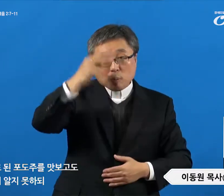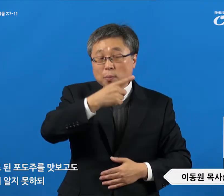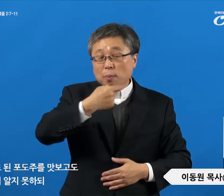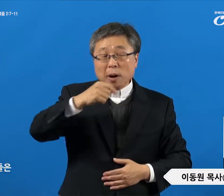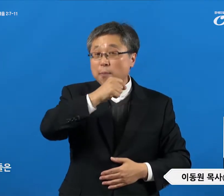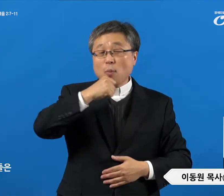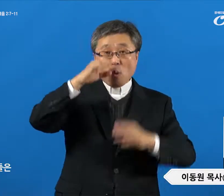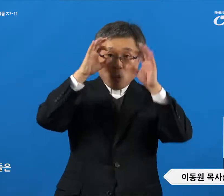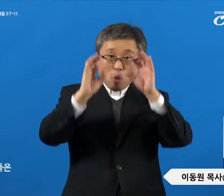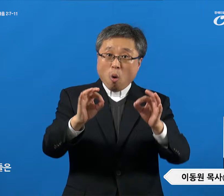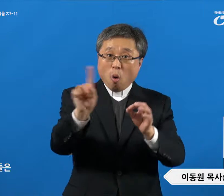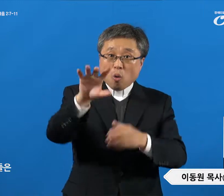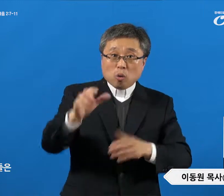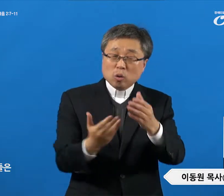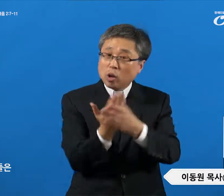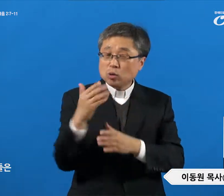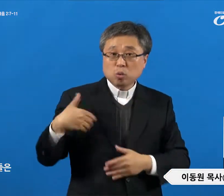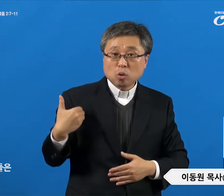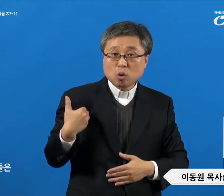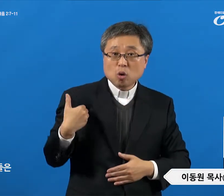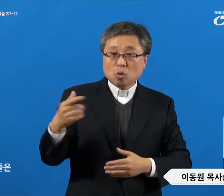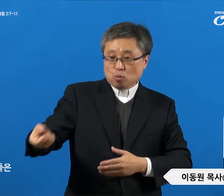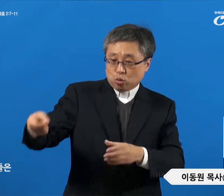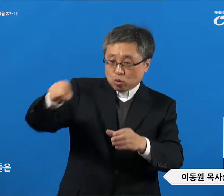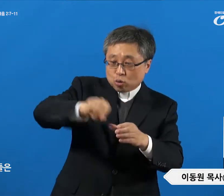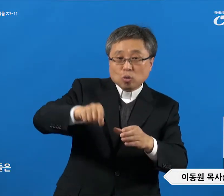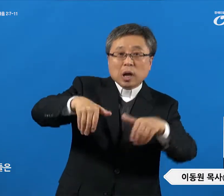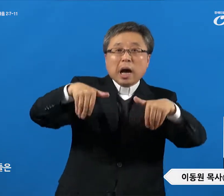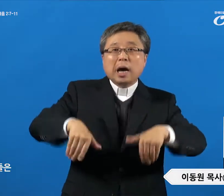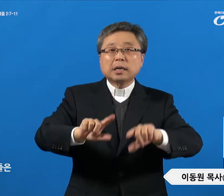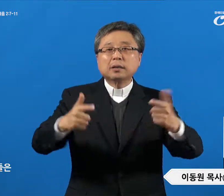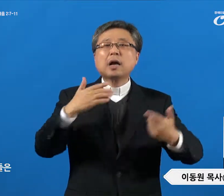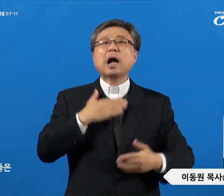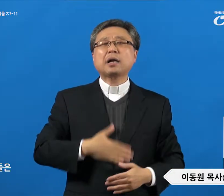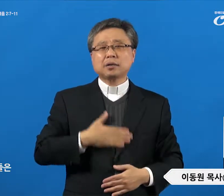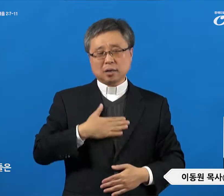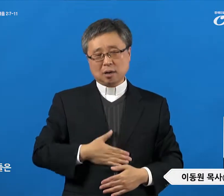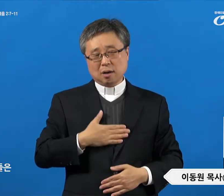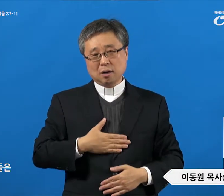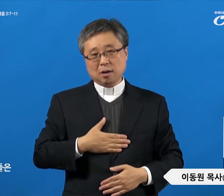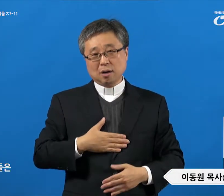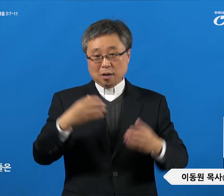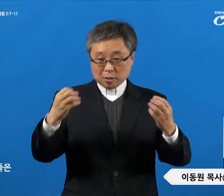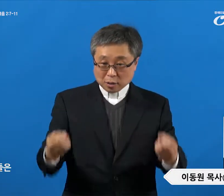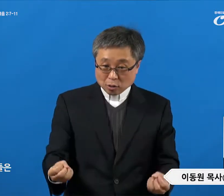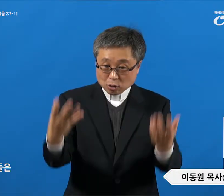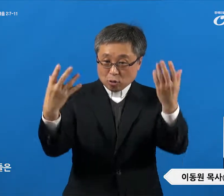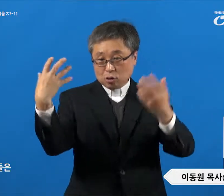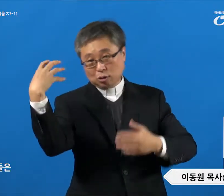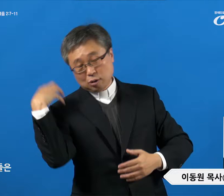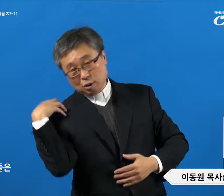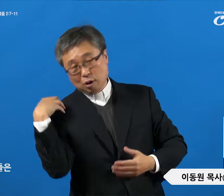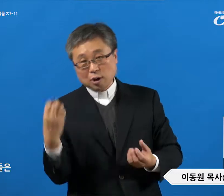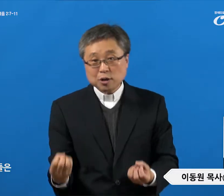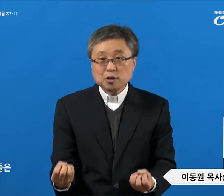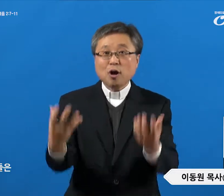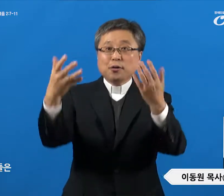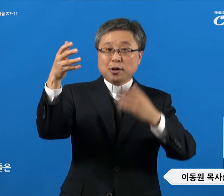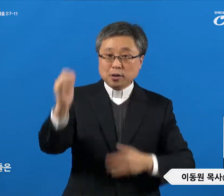못하되 물 떠온 하인들은 알더라. 자, 잔치를 주관하는 연회장이 딱 맛을